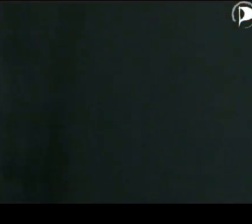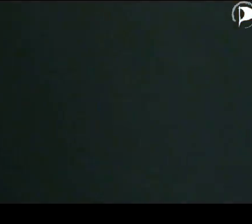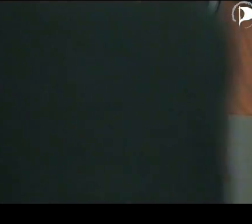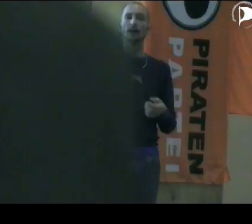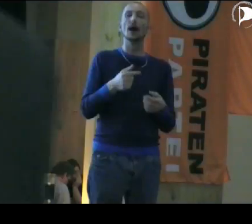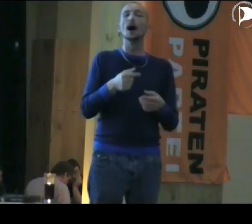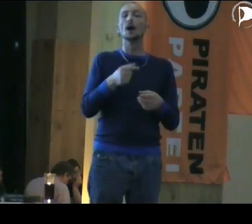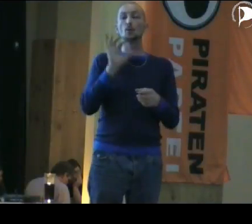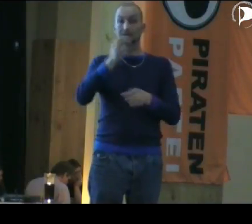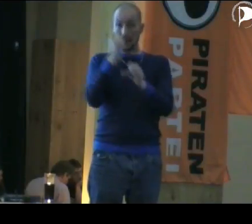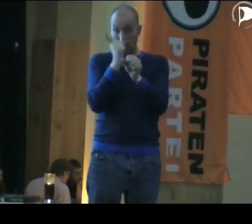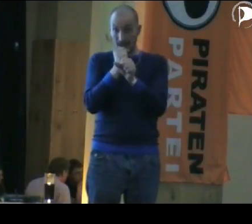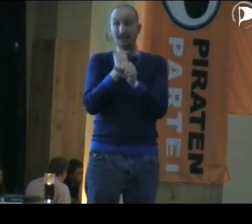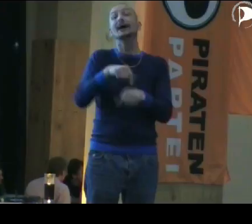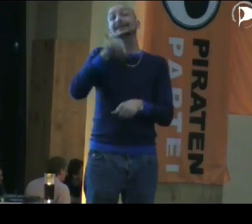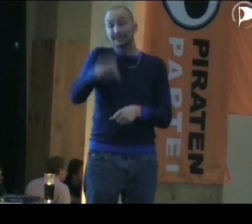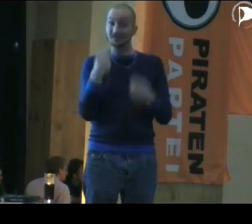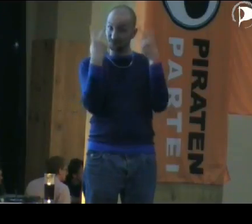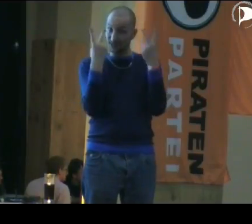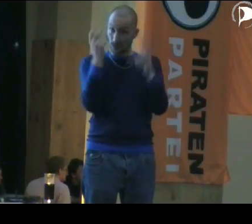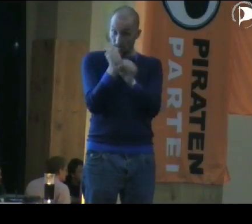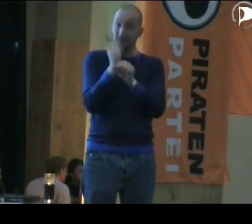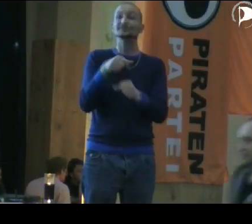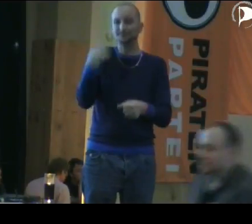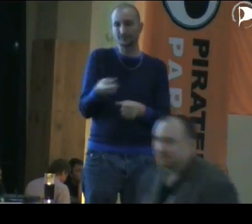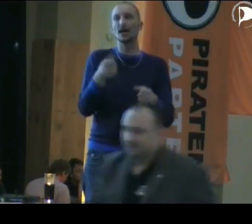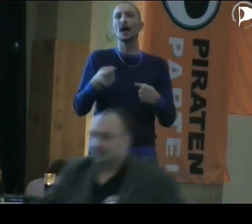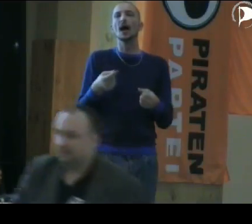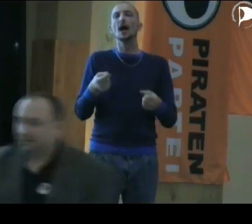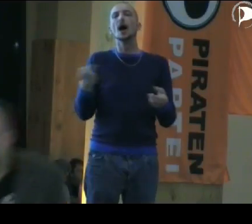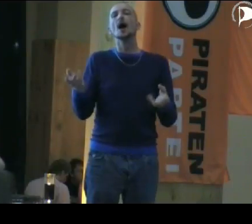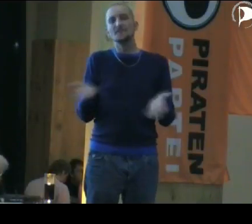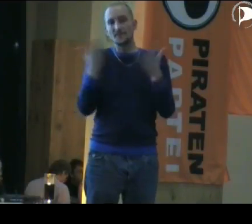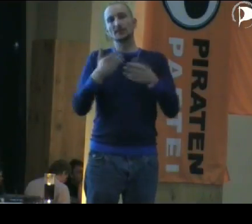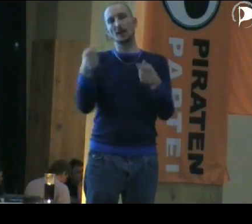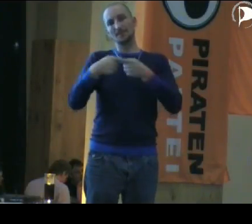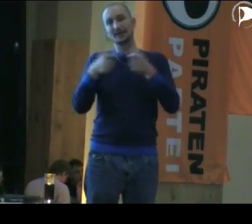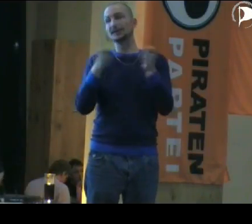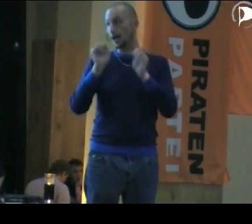ist ein entsprechender möglichst bleibt oder schreibt wollen ja nicht aus